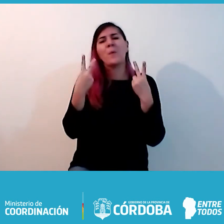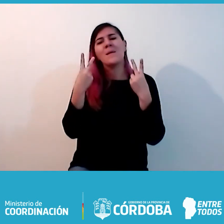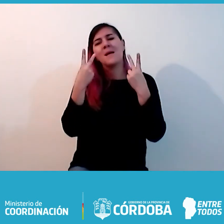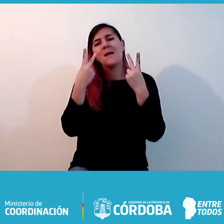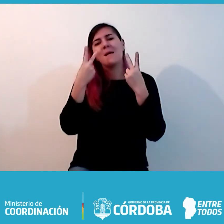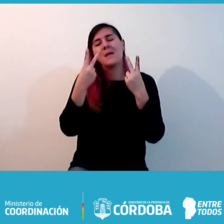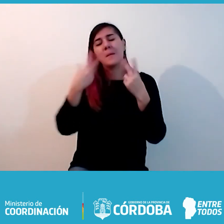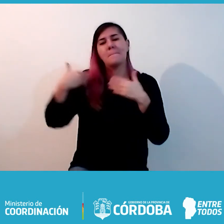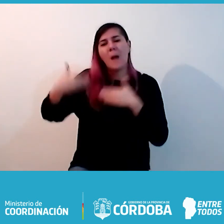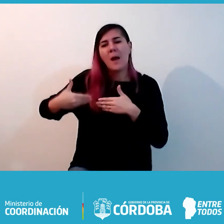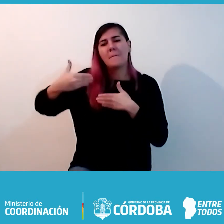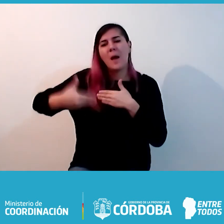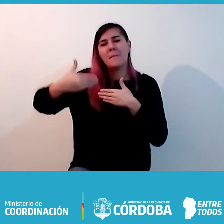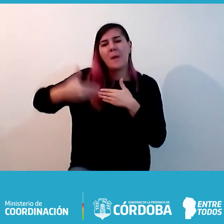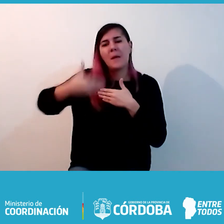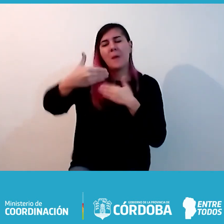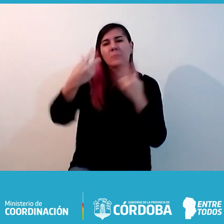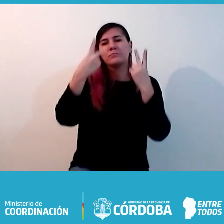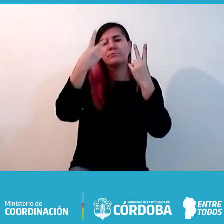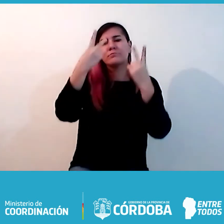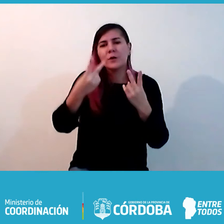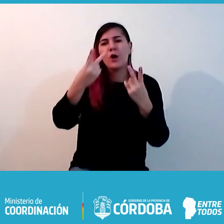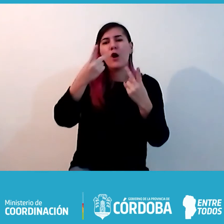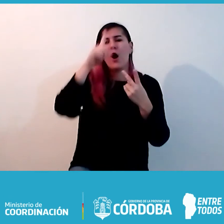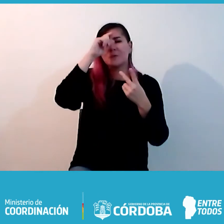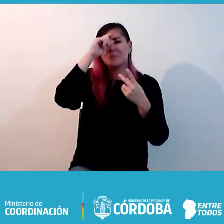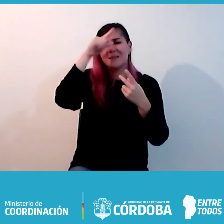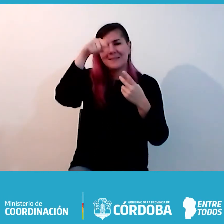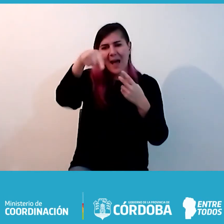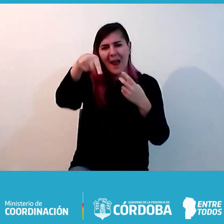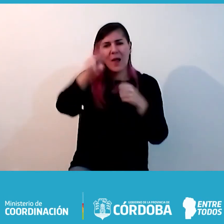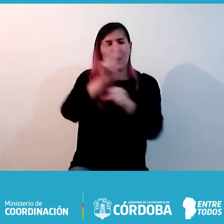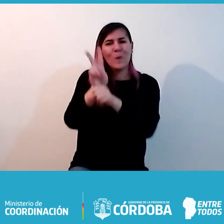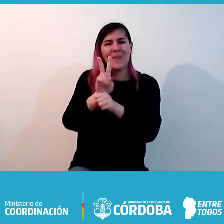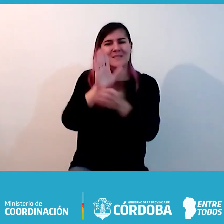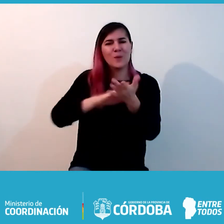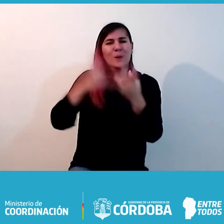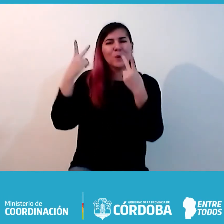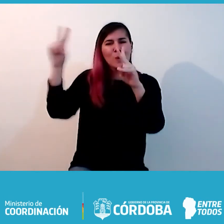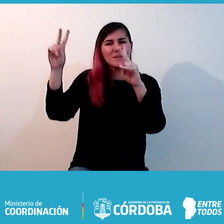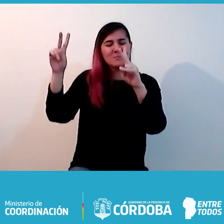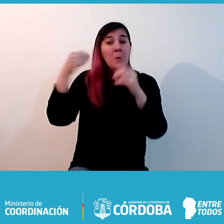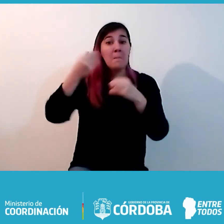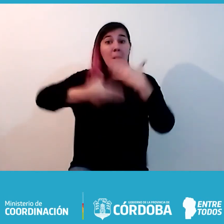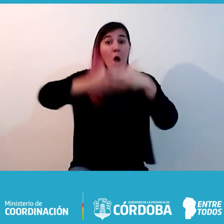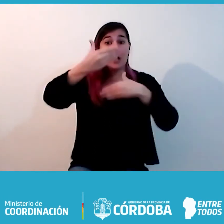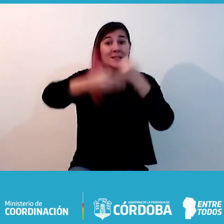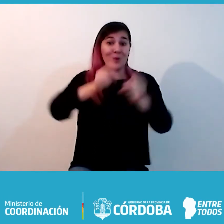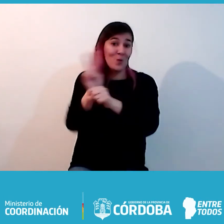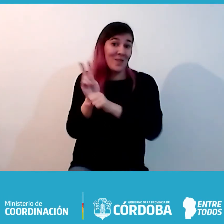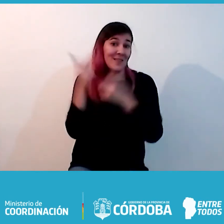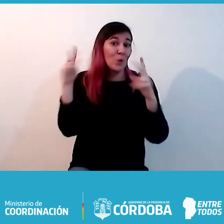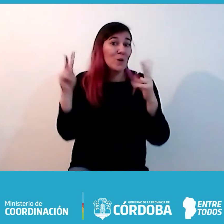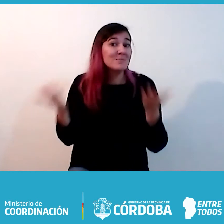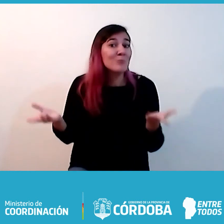se detiene especialmente en el predio donde funciona actualmente el hospital modular, para poder cuidar el turismo, porque el progreso va en protección del